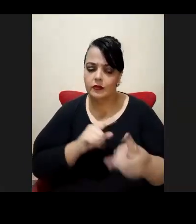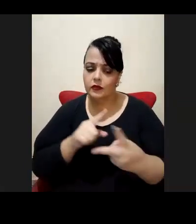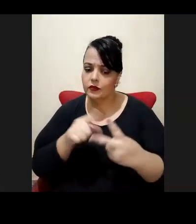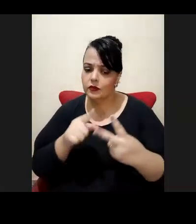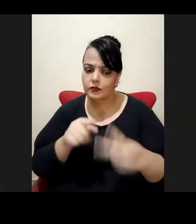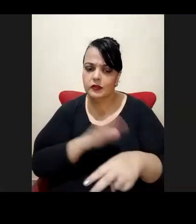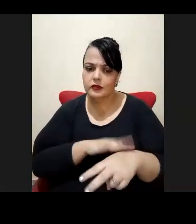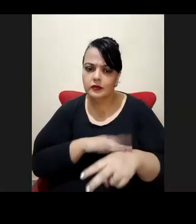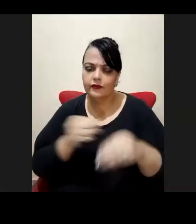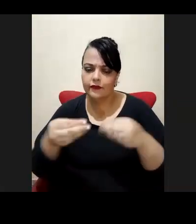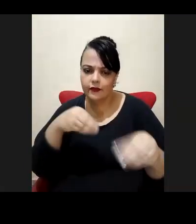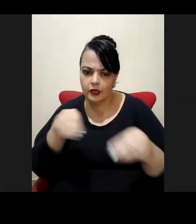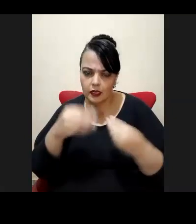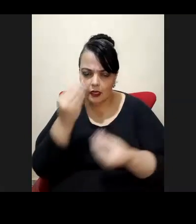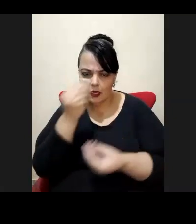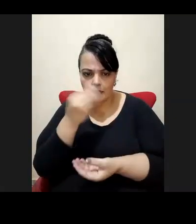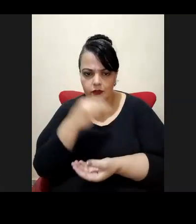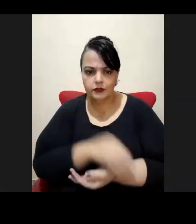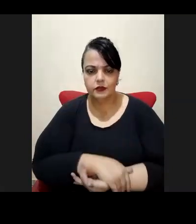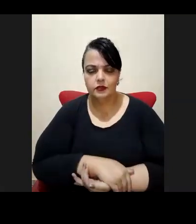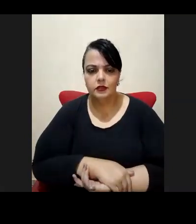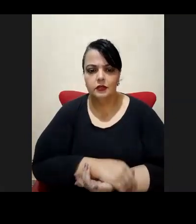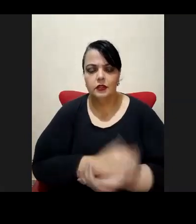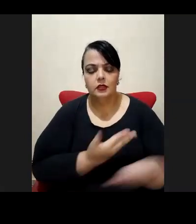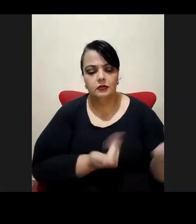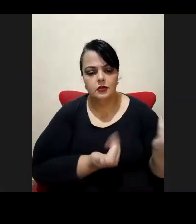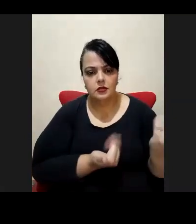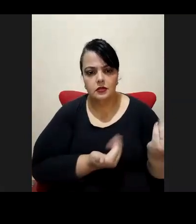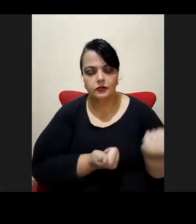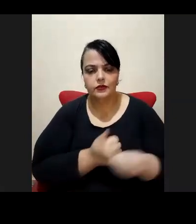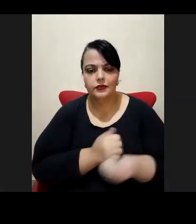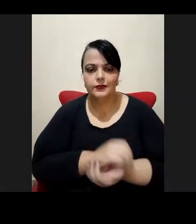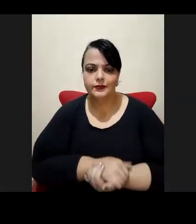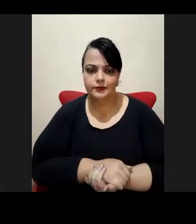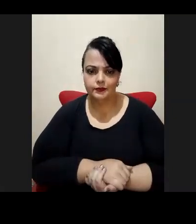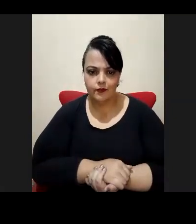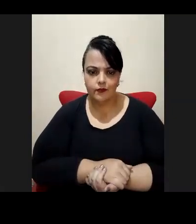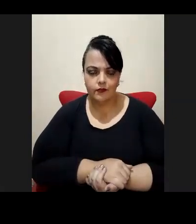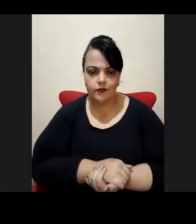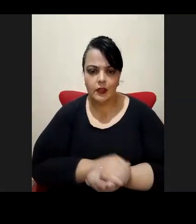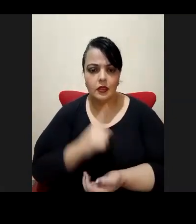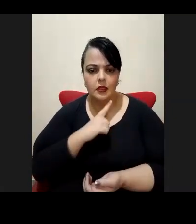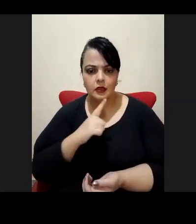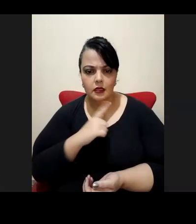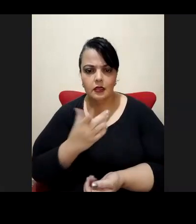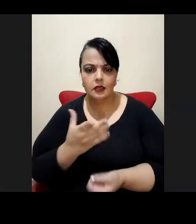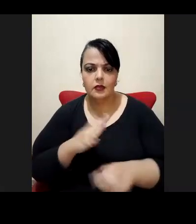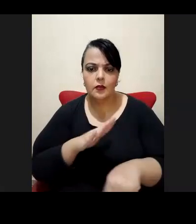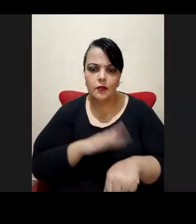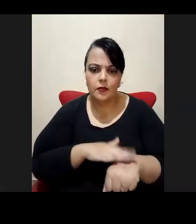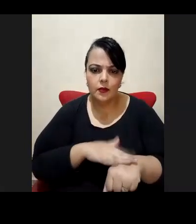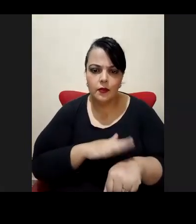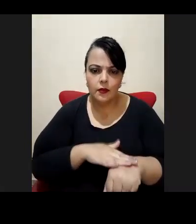muito arriscados para o adolescente, né? Esses momentos são